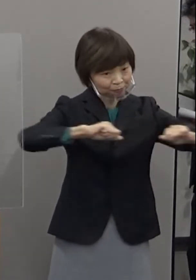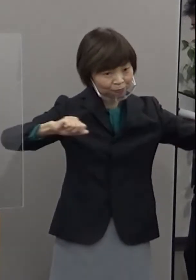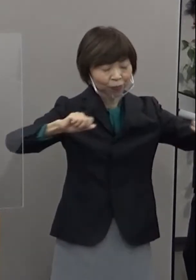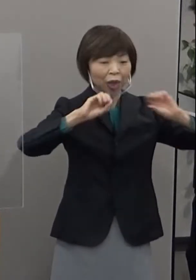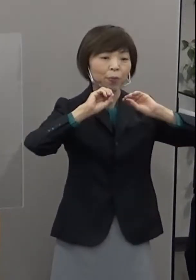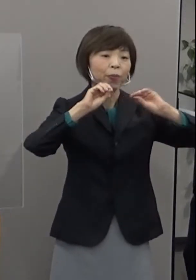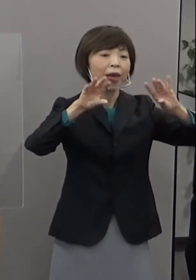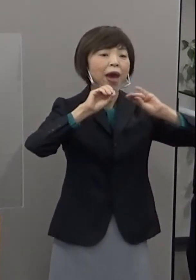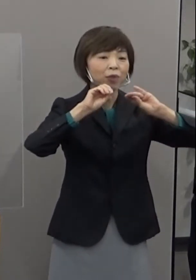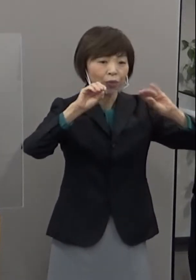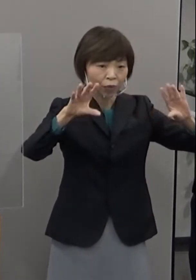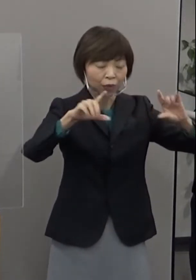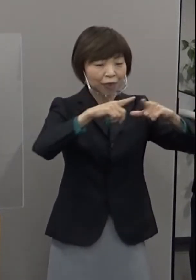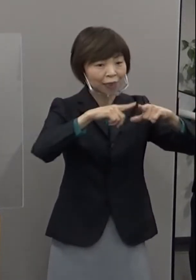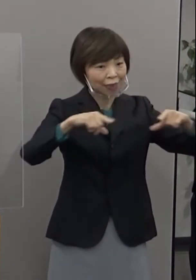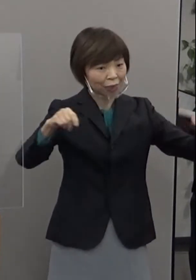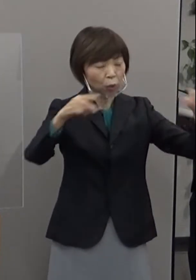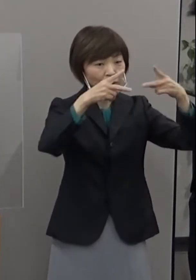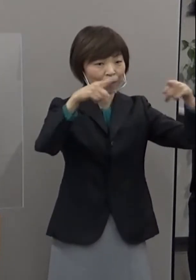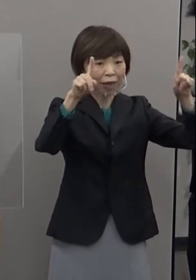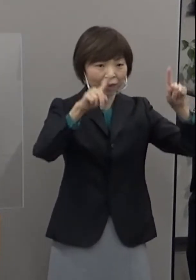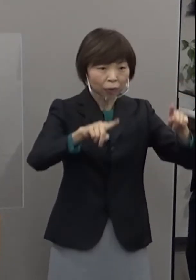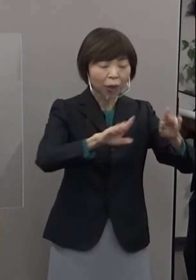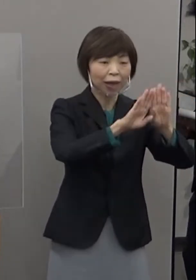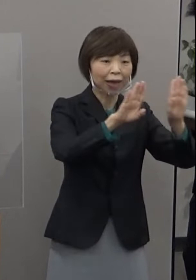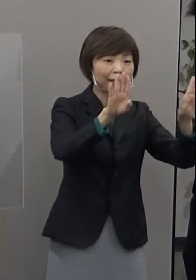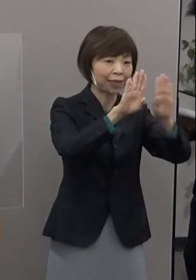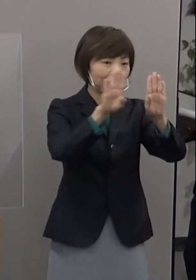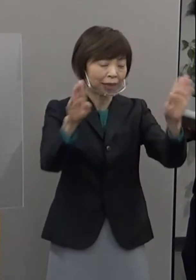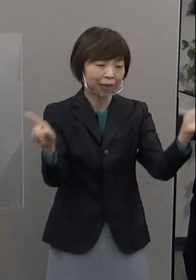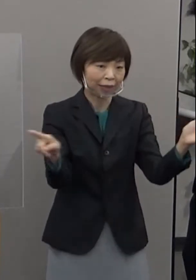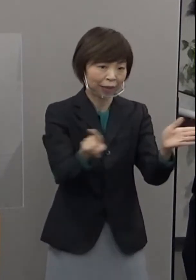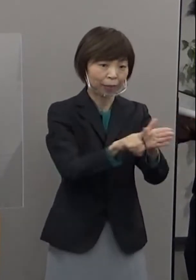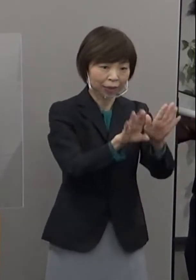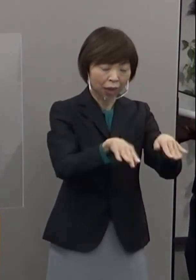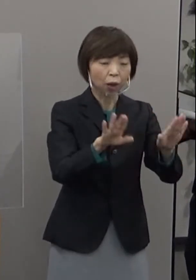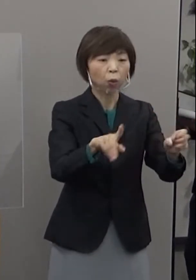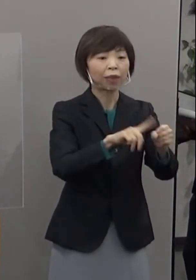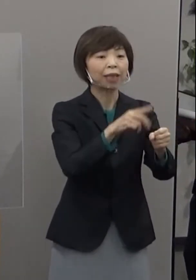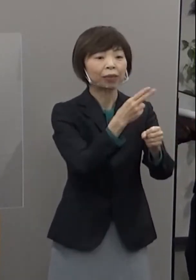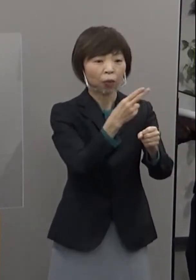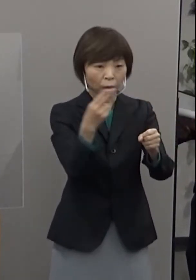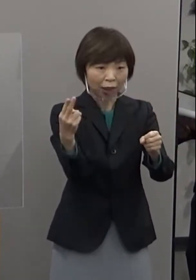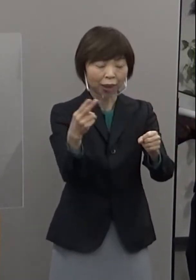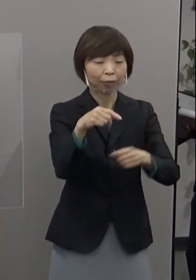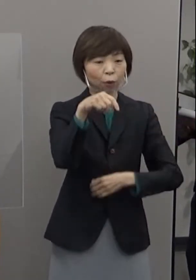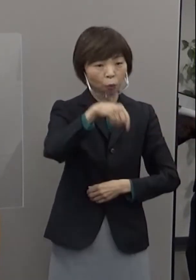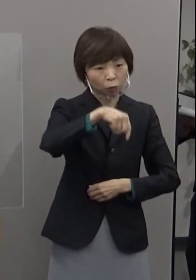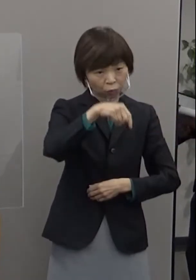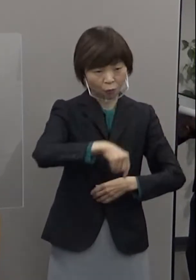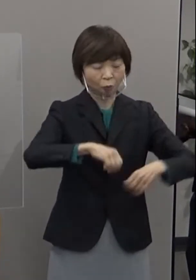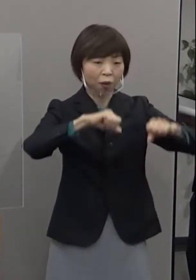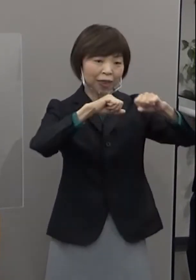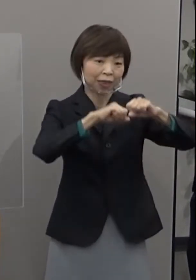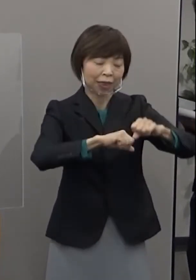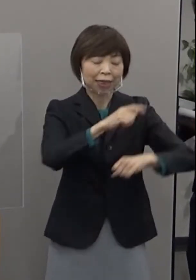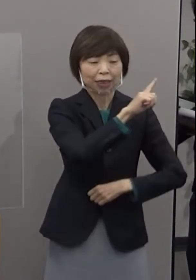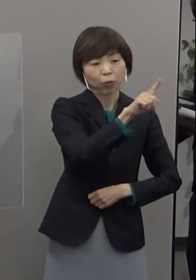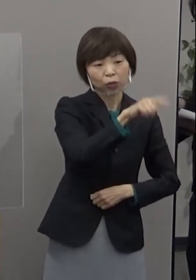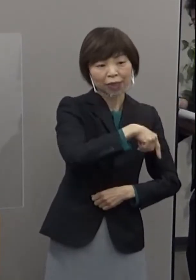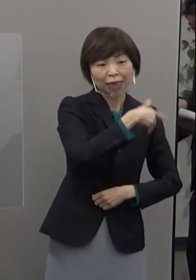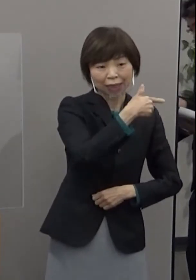する全国イベントが開催をされてきましたが、今年度はこの下関北九